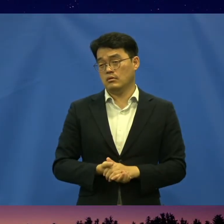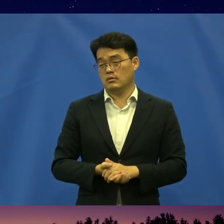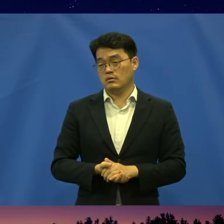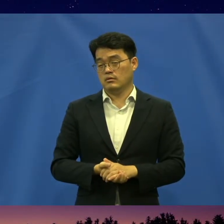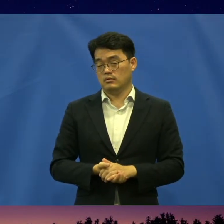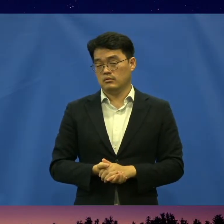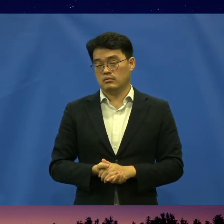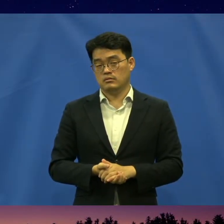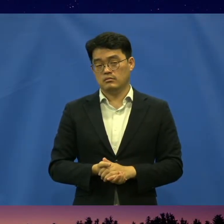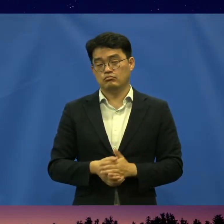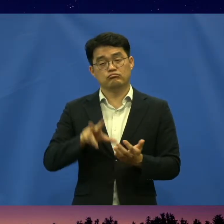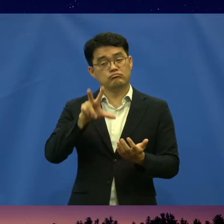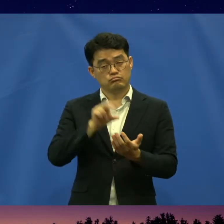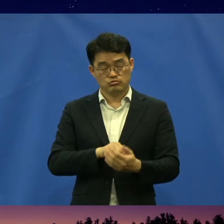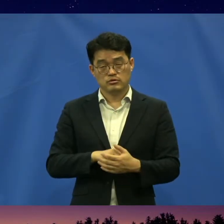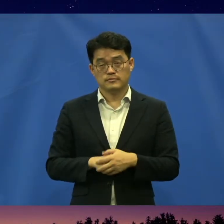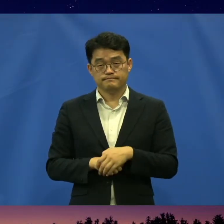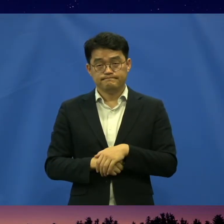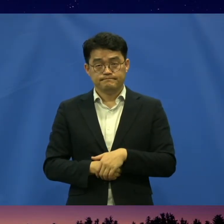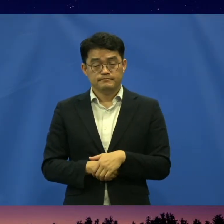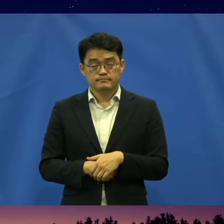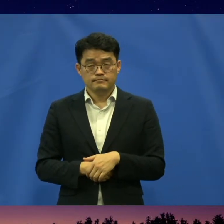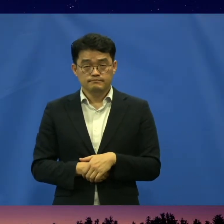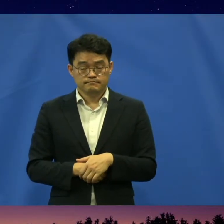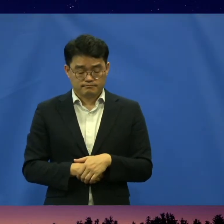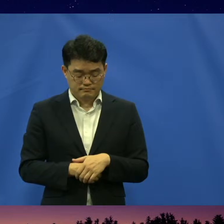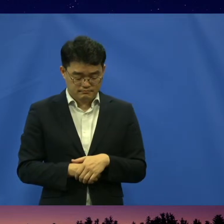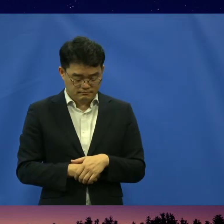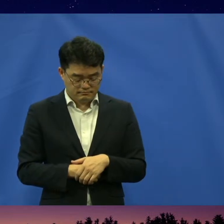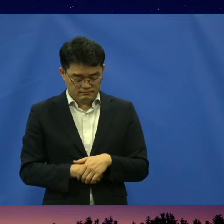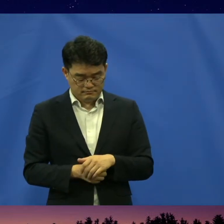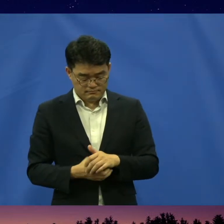올리고 타이틀도 자극적으로 하고.